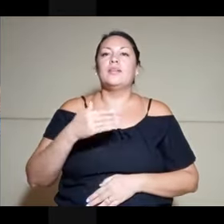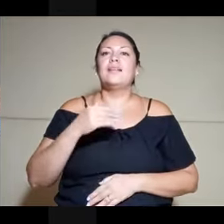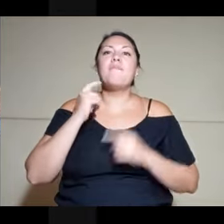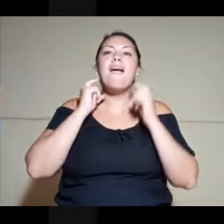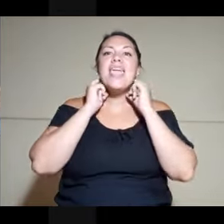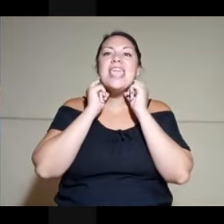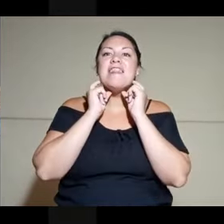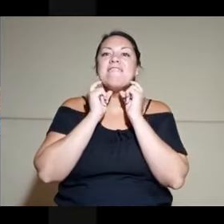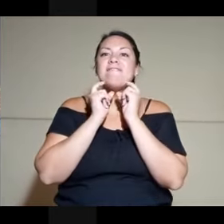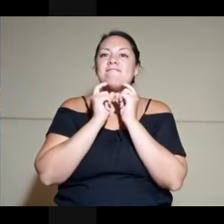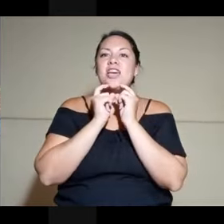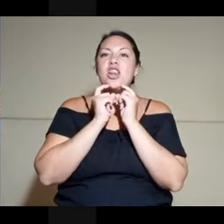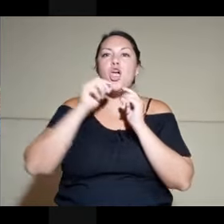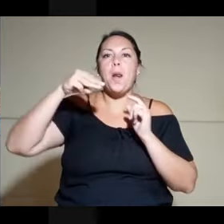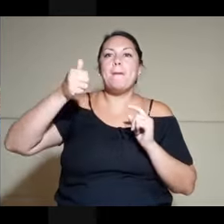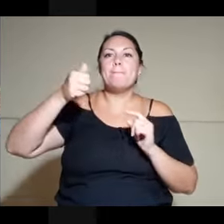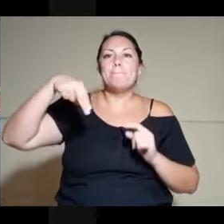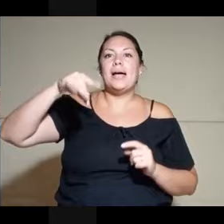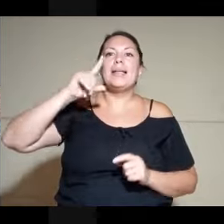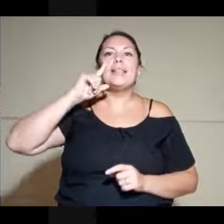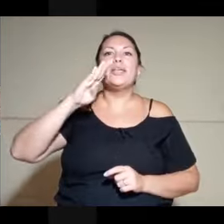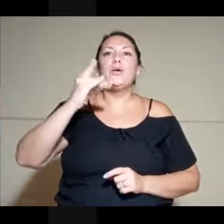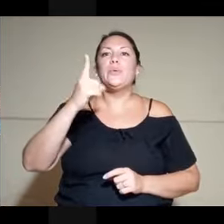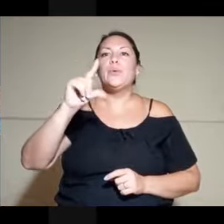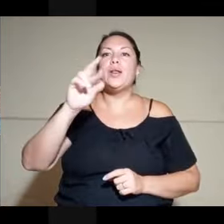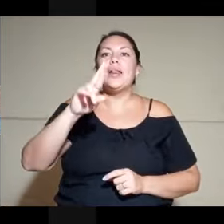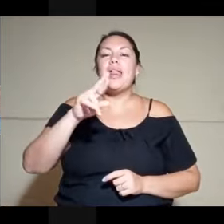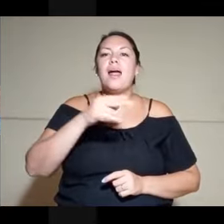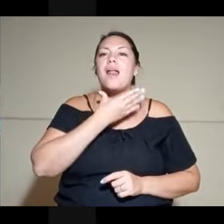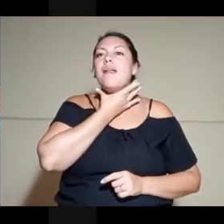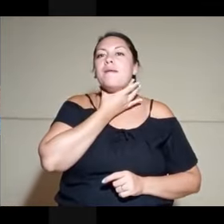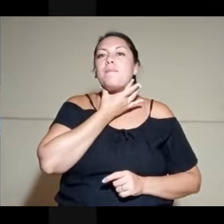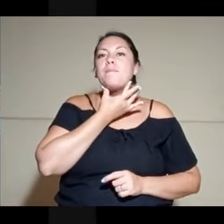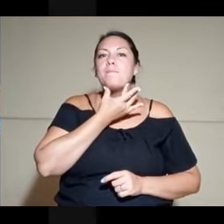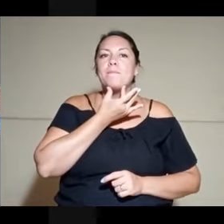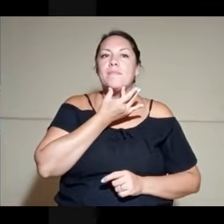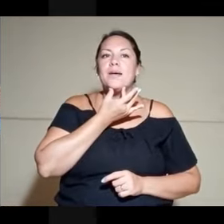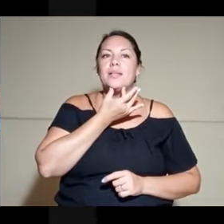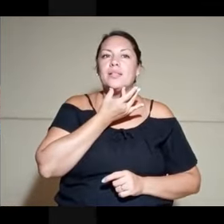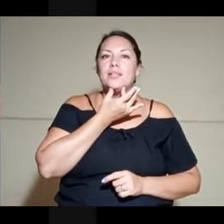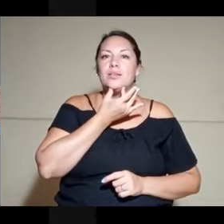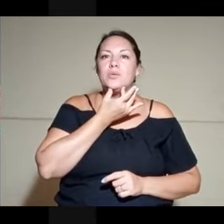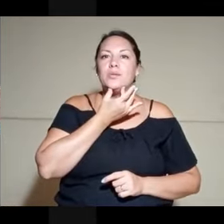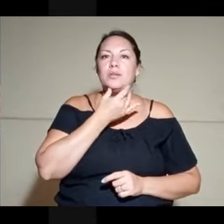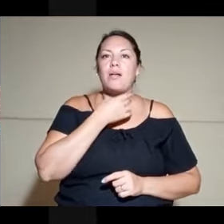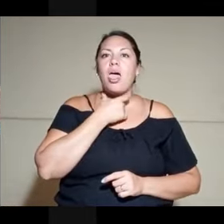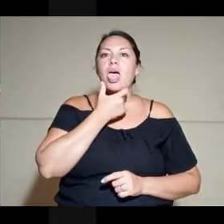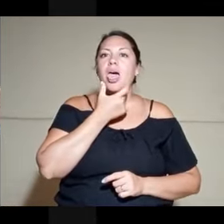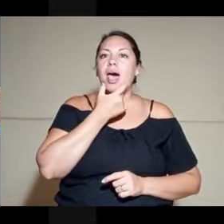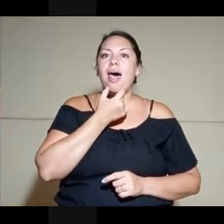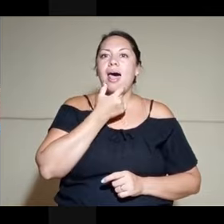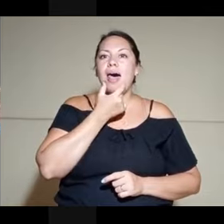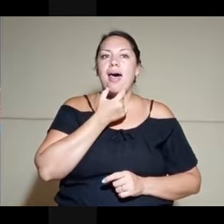los pómulos y la nariz. Y la rama inferior, que se llama mandibular, que es la que le da